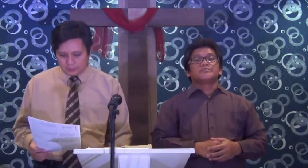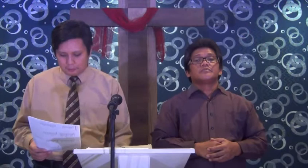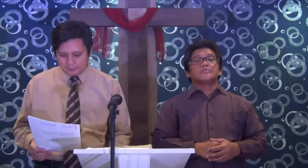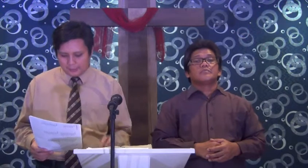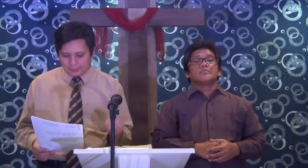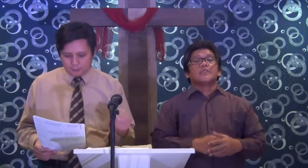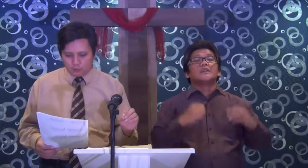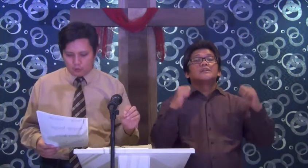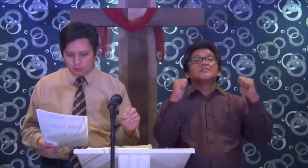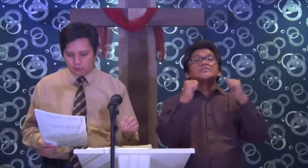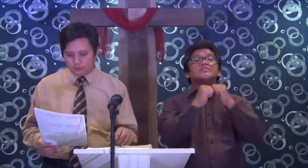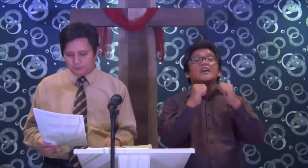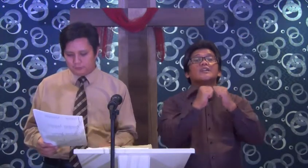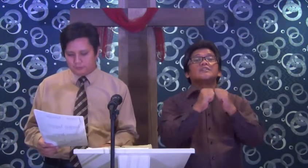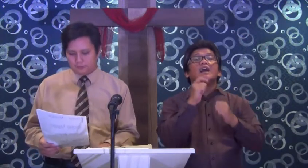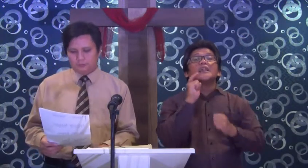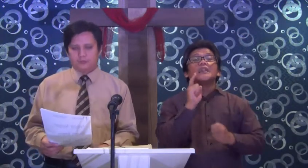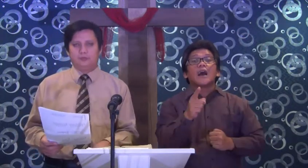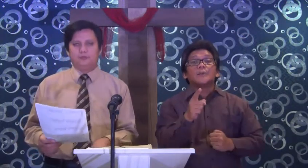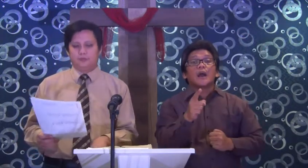Janji itu adalah percaya penuh.